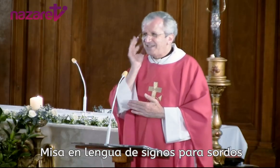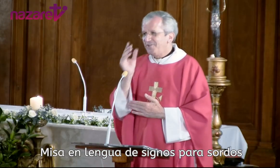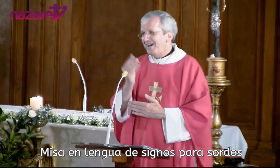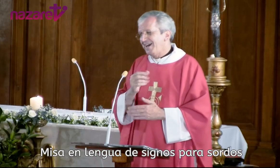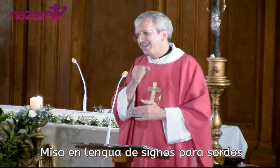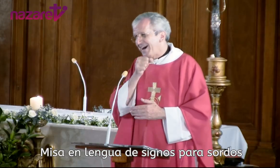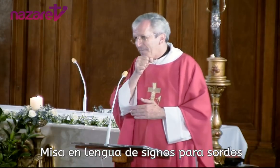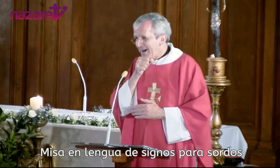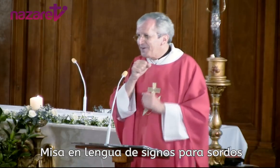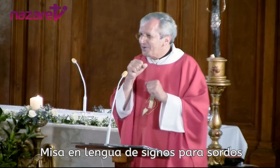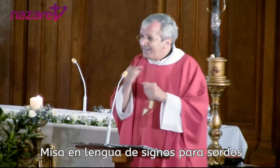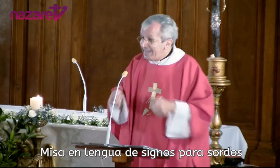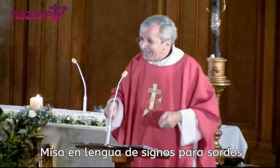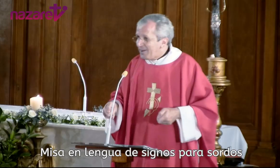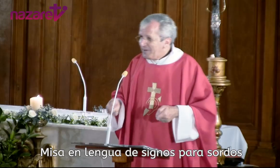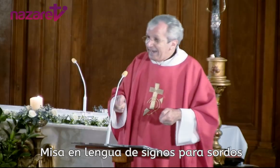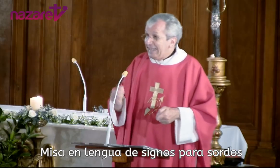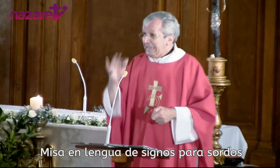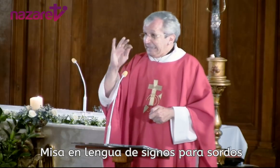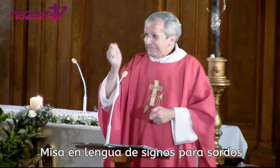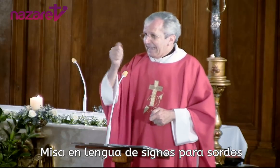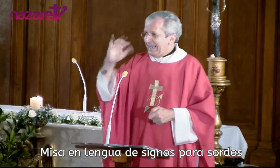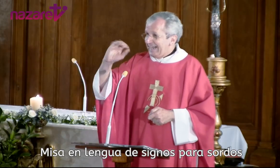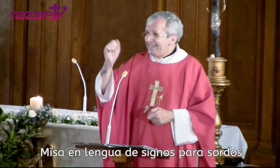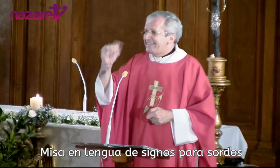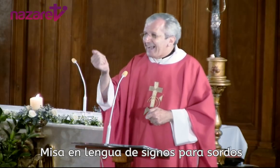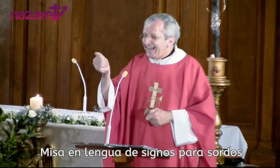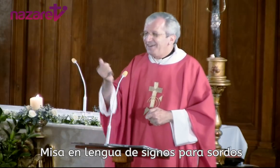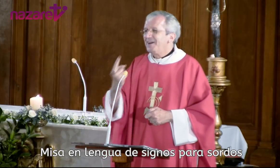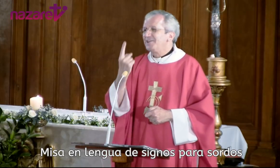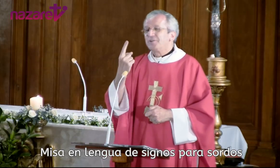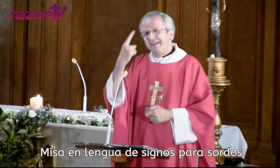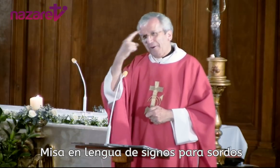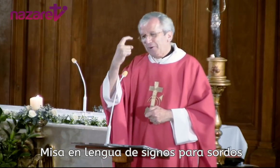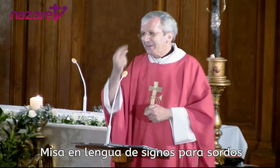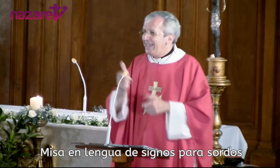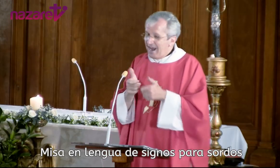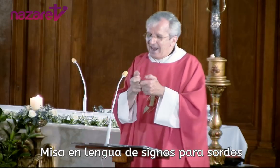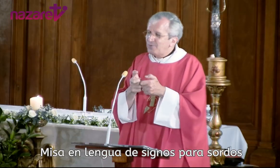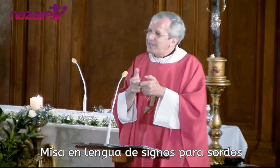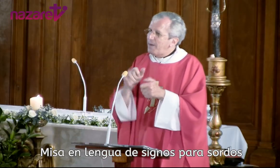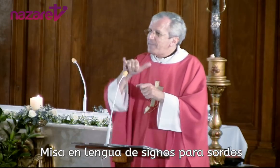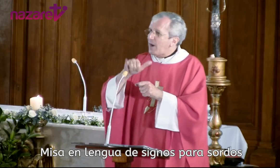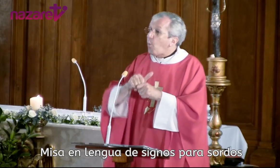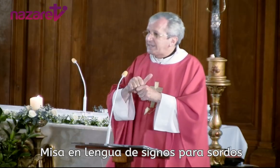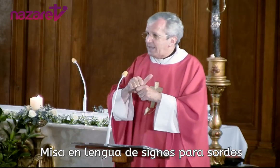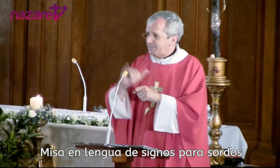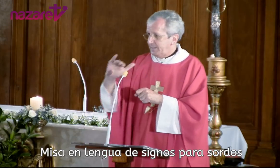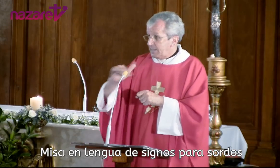señora ya mayor que con el taca taca, recuerdo que le gustaba enviar WhatsApps y